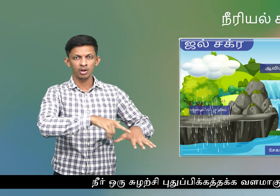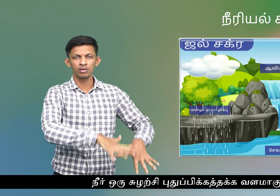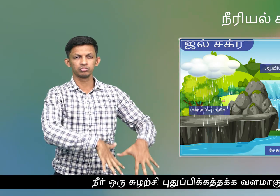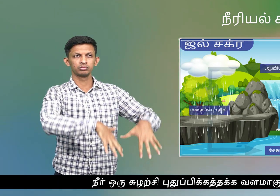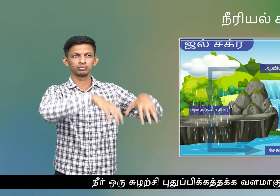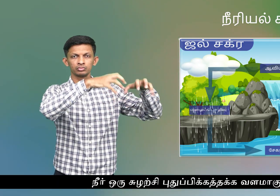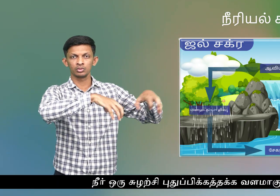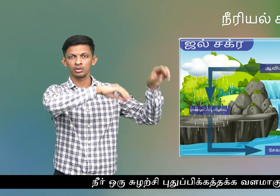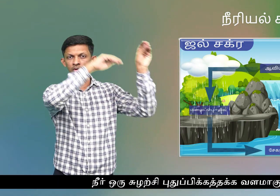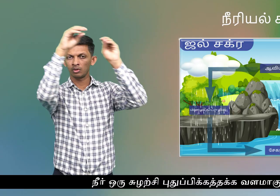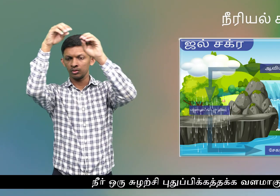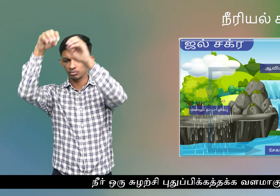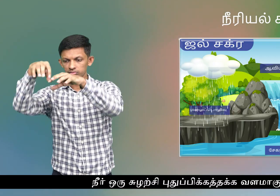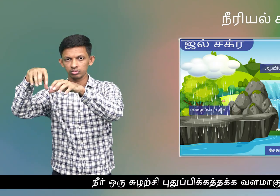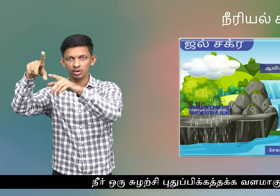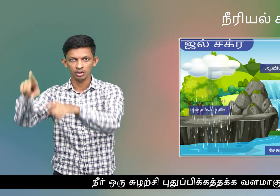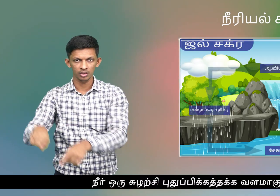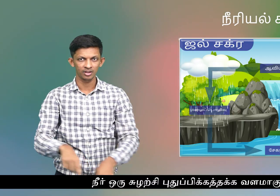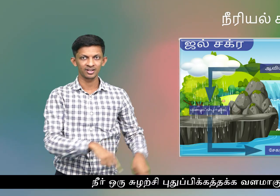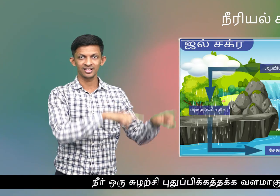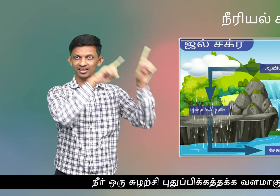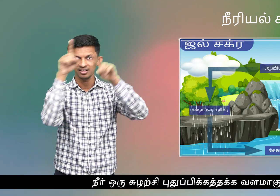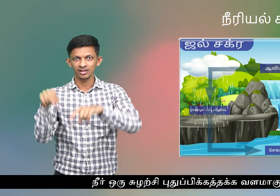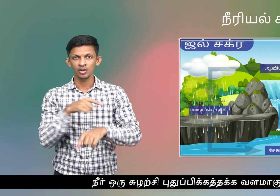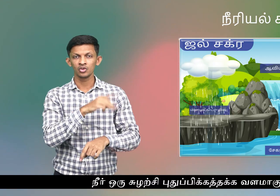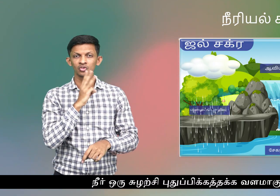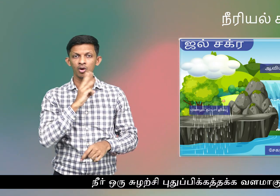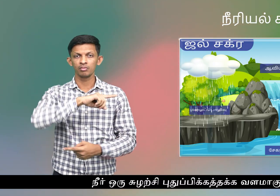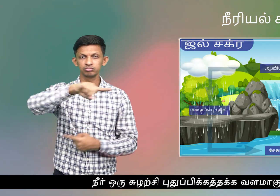நீர் ஒரு சுழற்சி புதுப்பிக்கத்தக்க வளமாகும்.